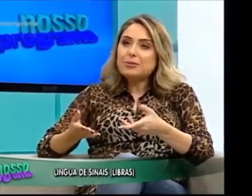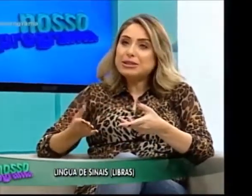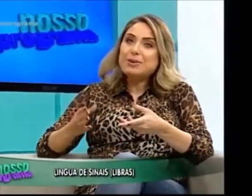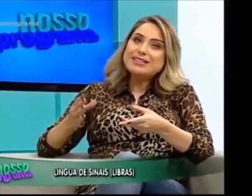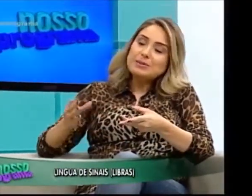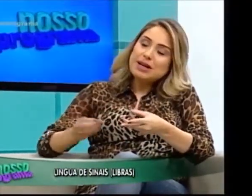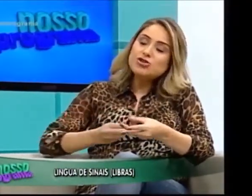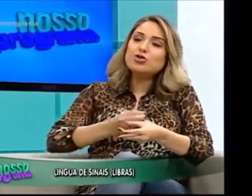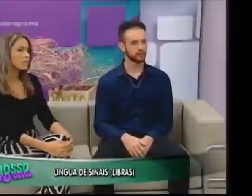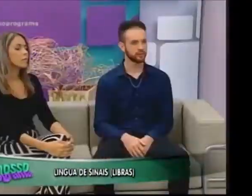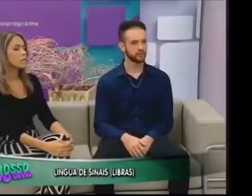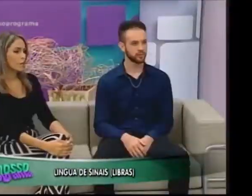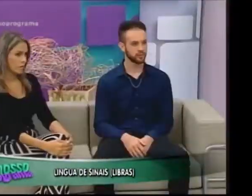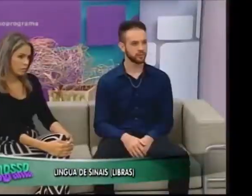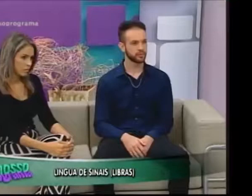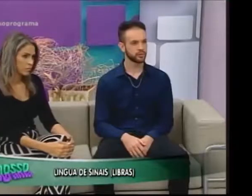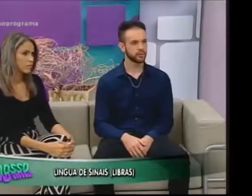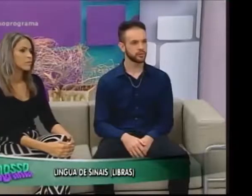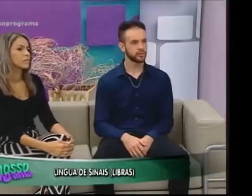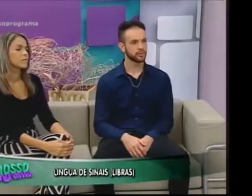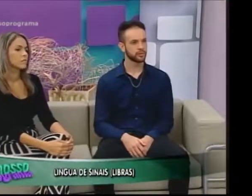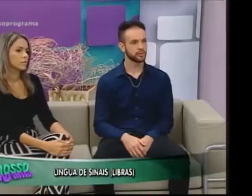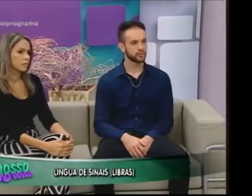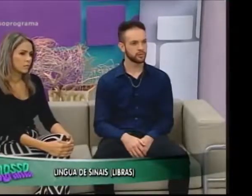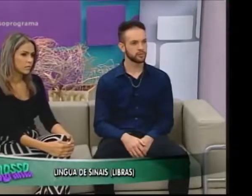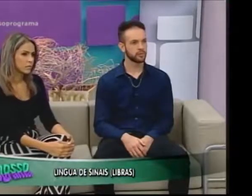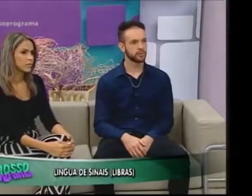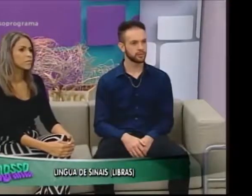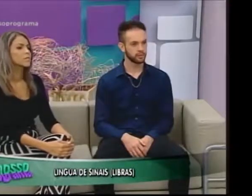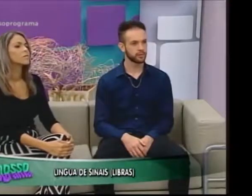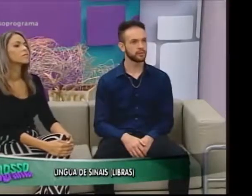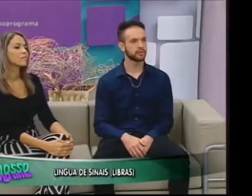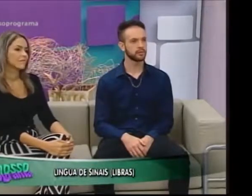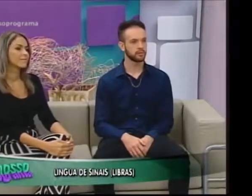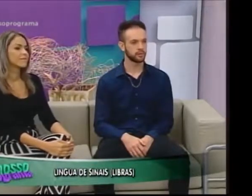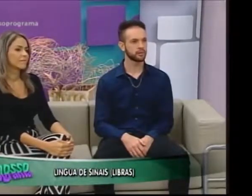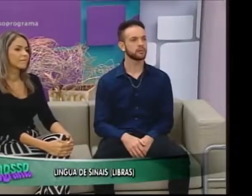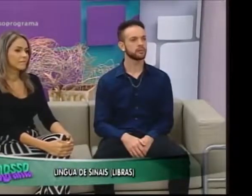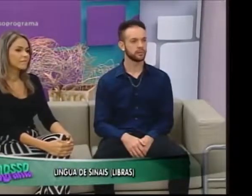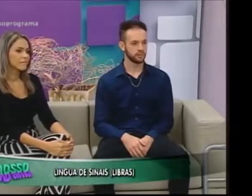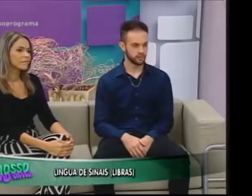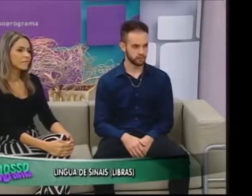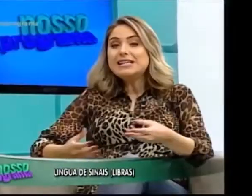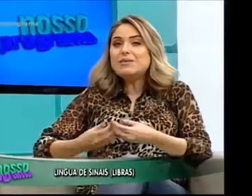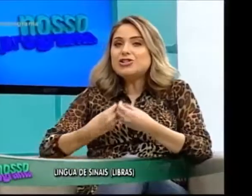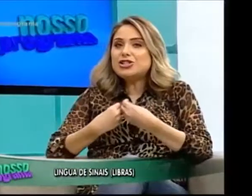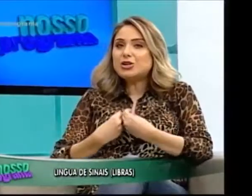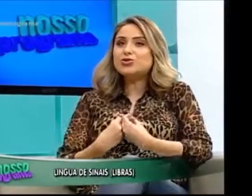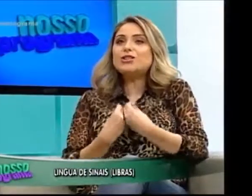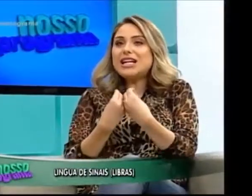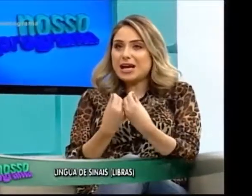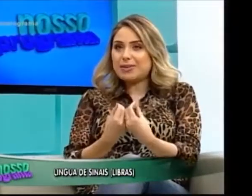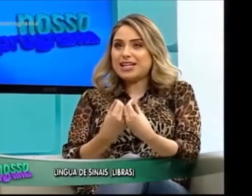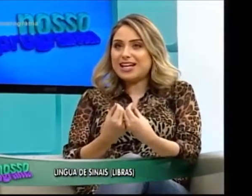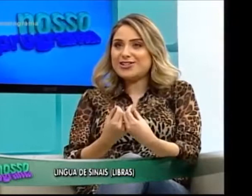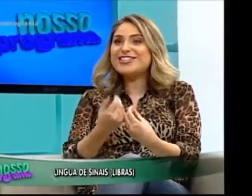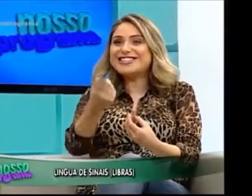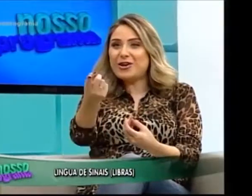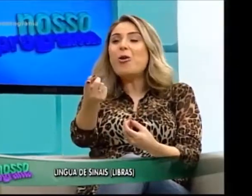poder participar de tudo. Aqui eu tô falando da igreja, mas eu poderia falar de um clube, eu poderia falar de qualquer outra coisa. Imagina, o surdo ele quer ir para a igreja como